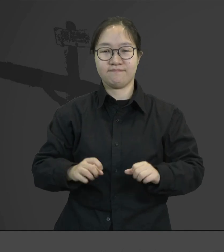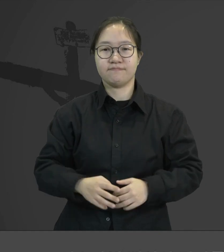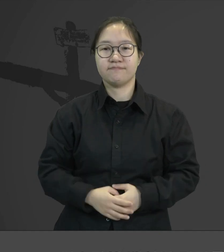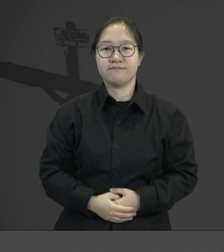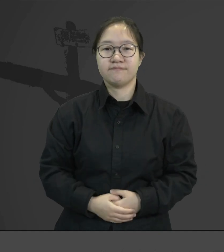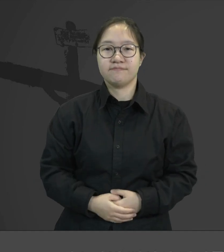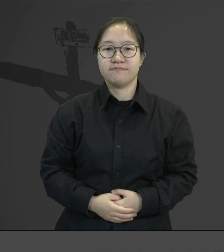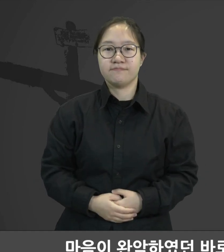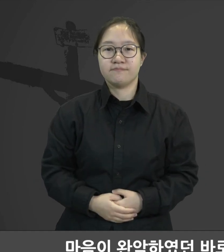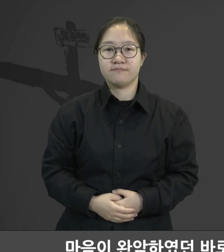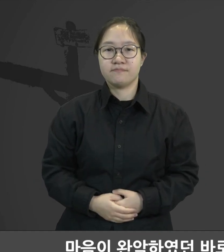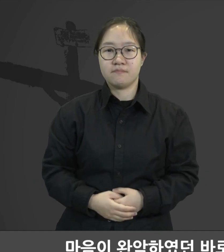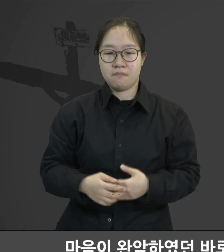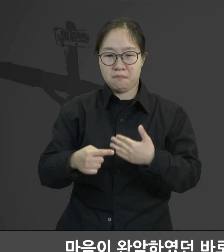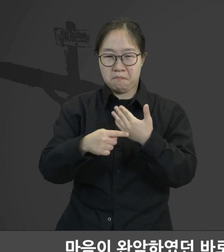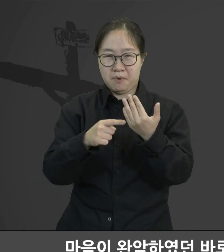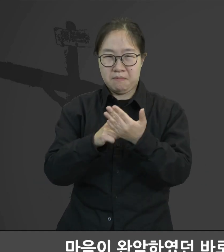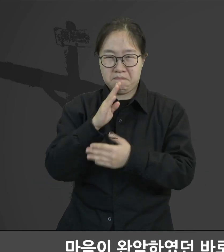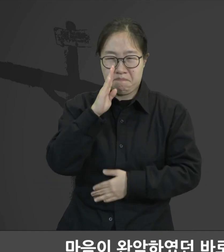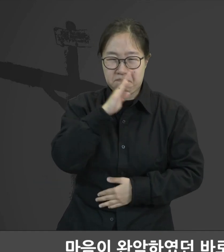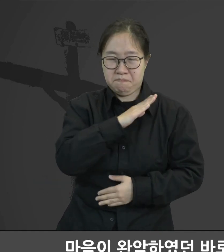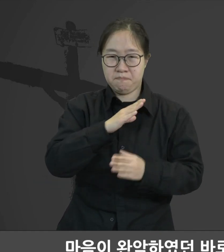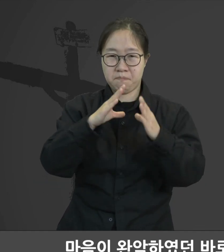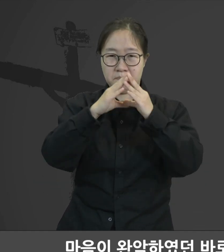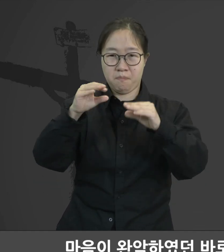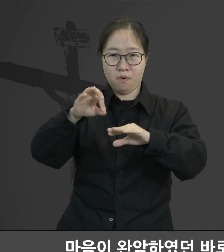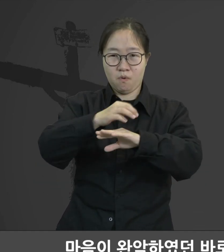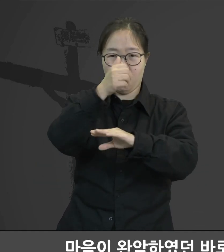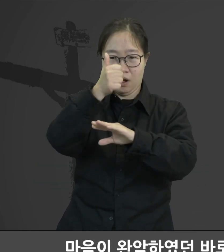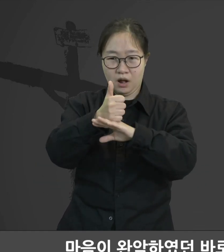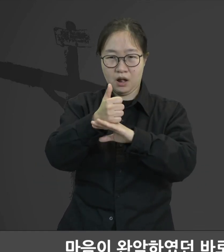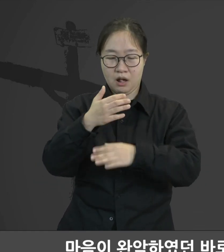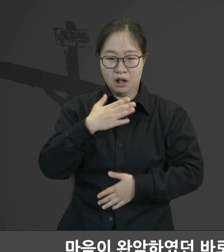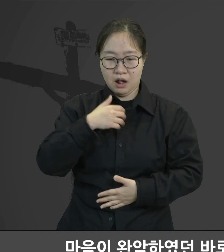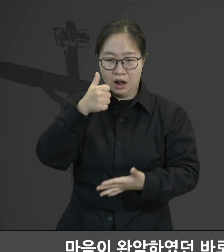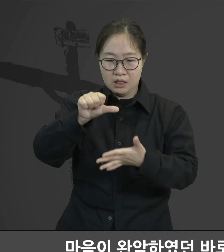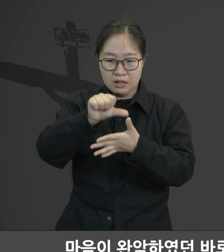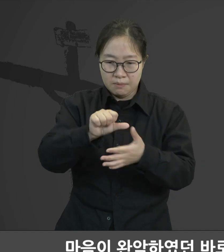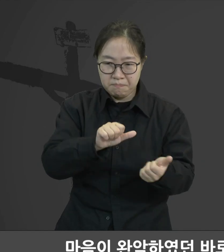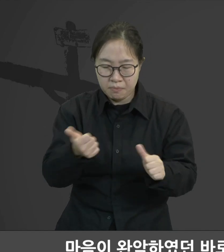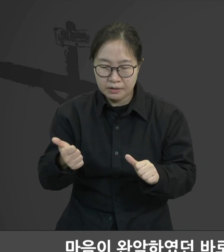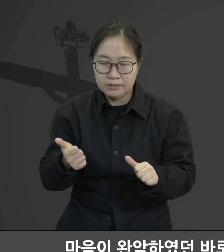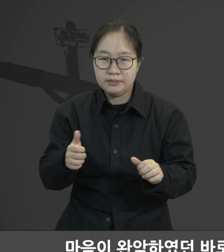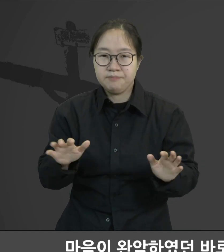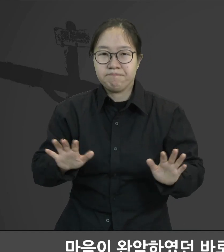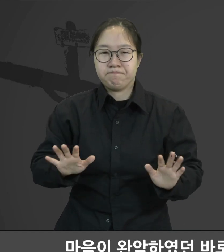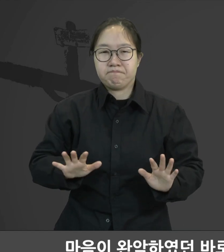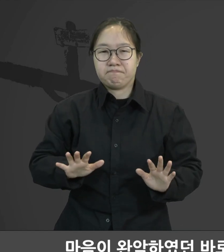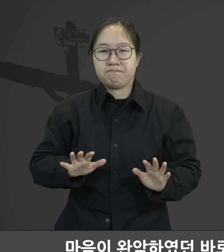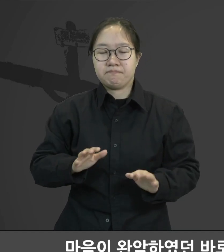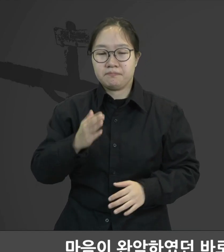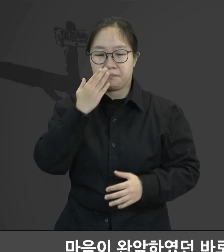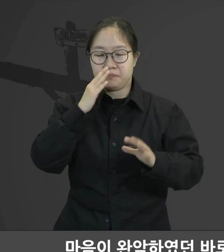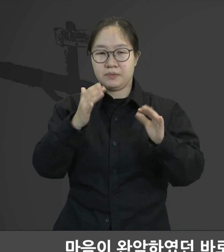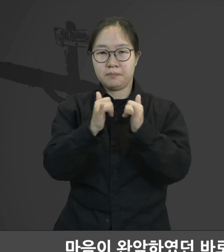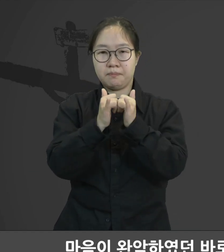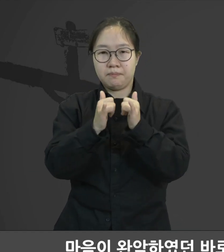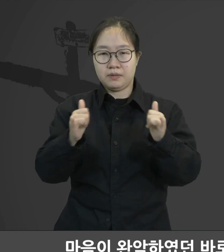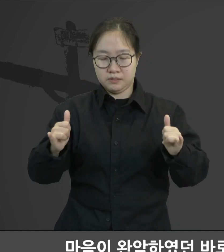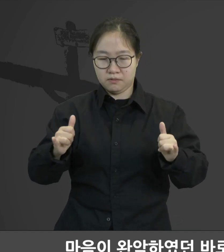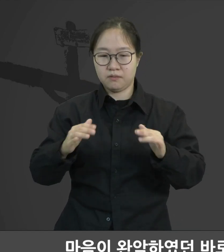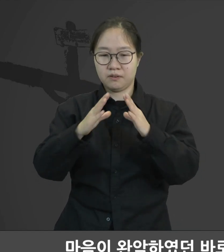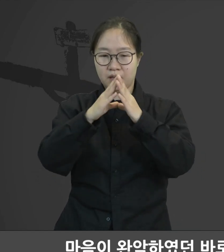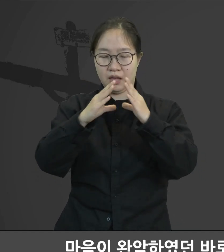못하도록 지키십니다. 마음이 완악하였던 바로도 자신의 장자가 죽게 되자 비로소 이스라엘